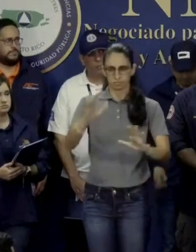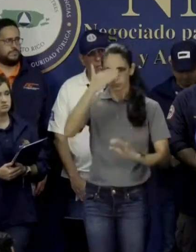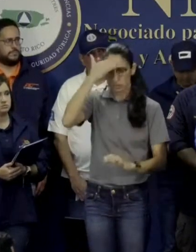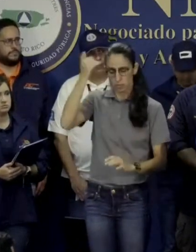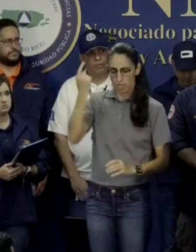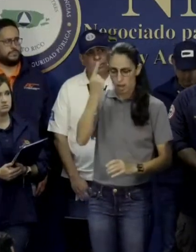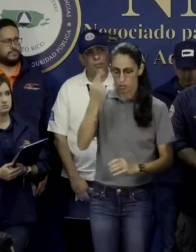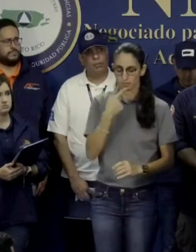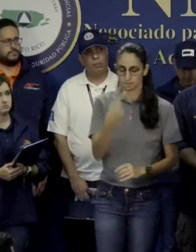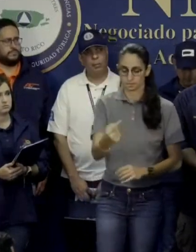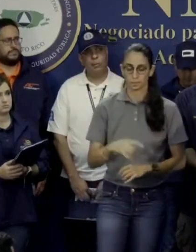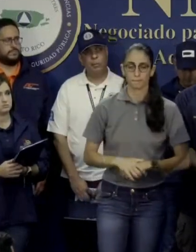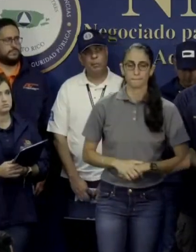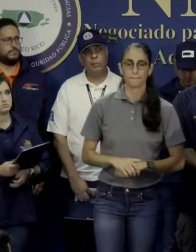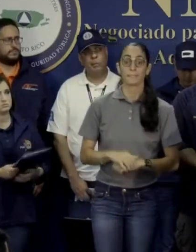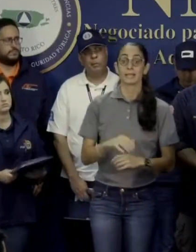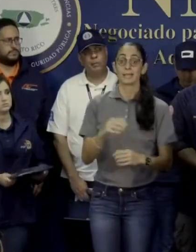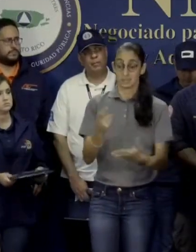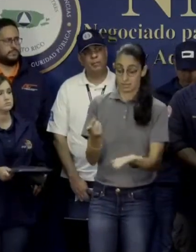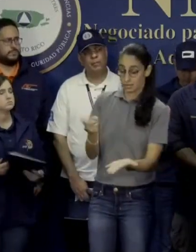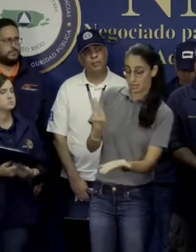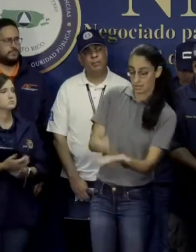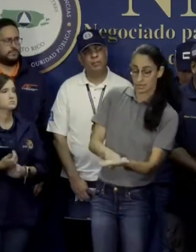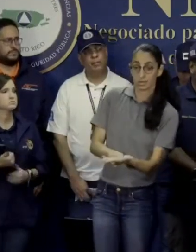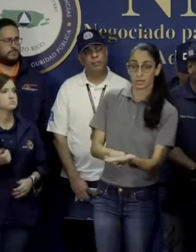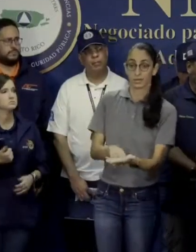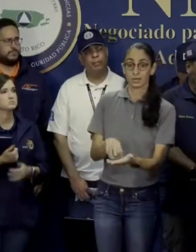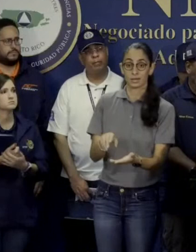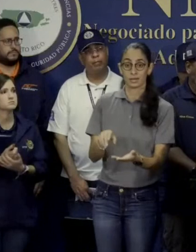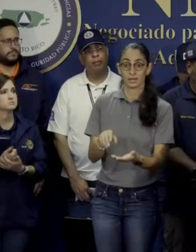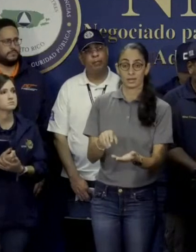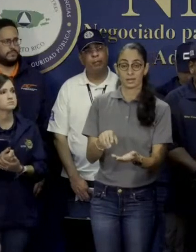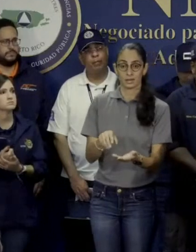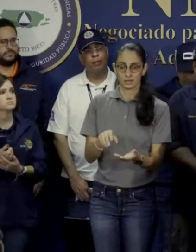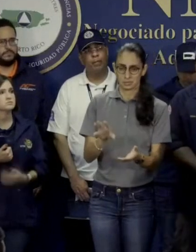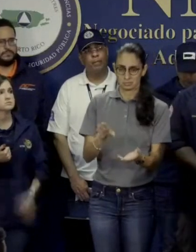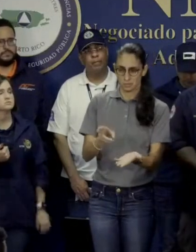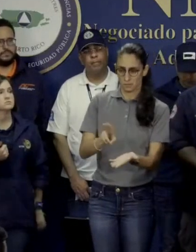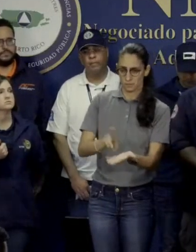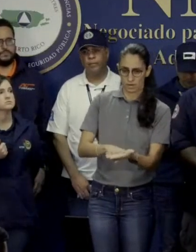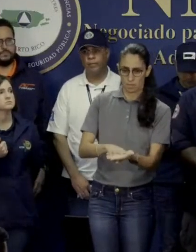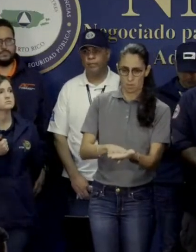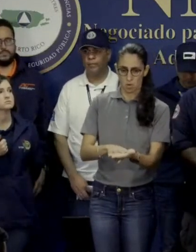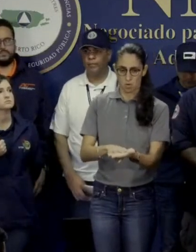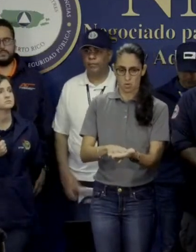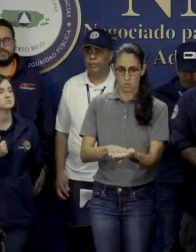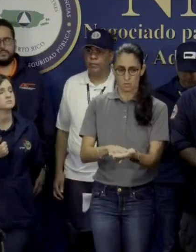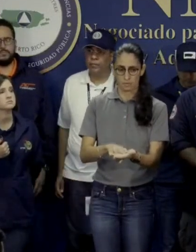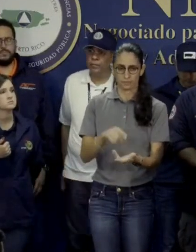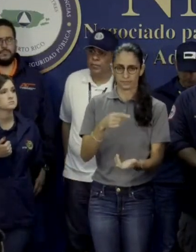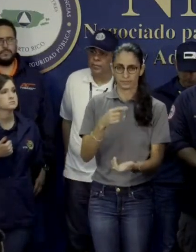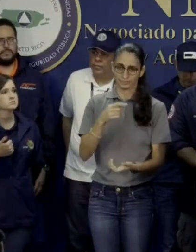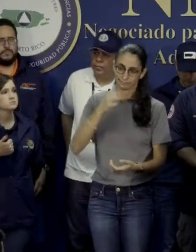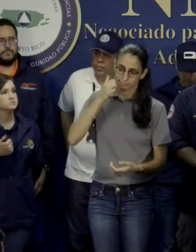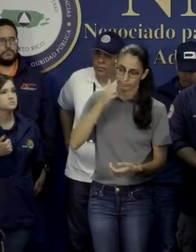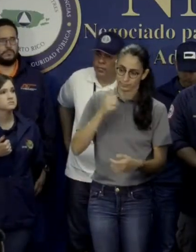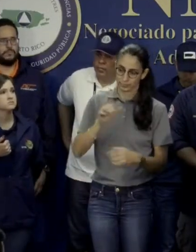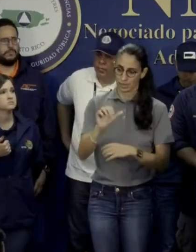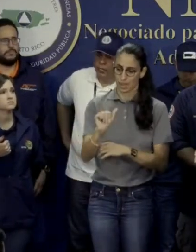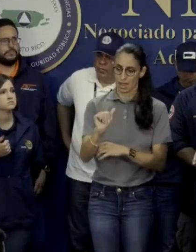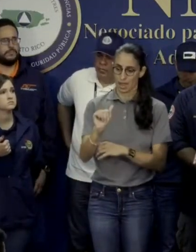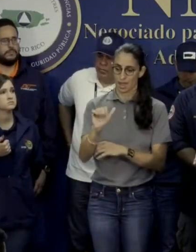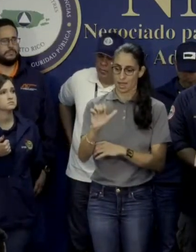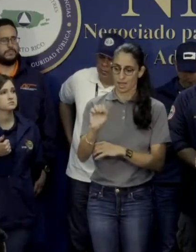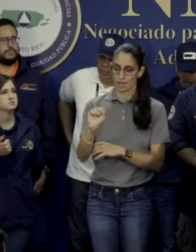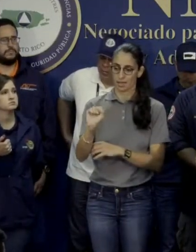Se me olvidaba comentar, se firmó una orden de parte de ACES, es provisional, obviamente, ¿verdad?, la iremos evaluando día a día, en donde